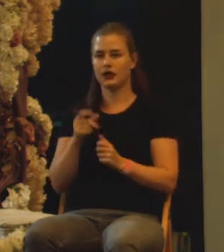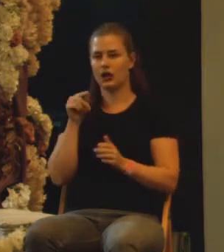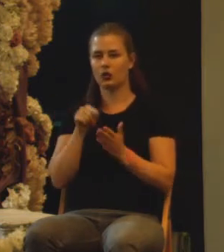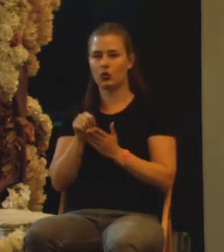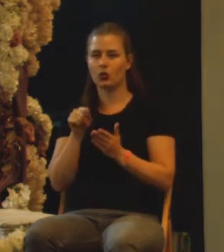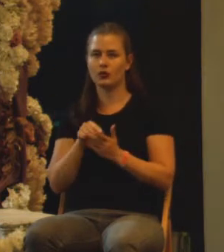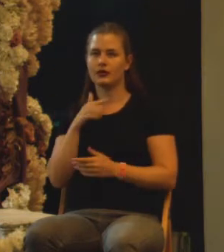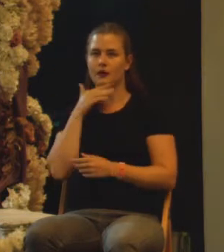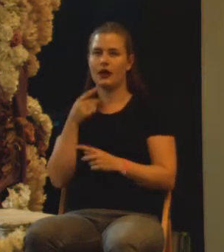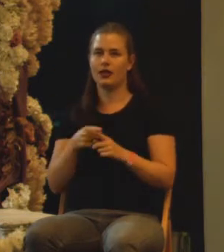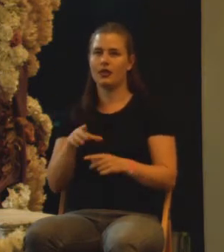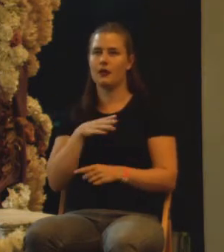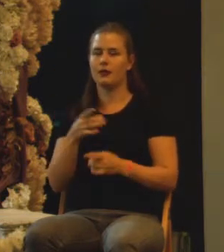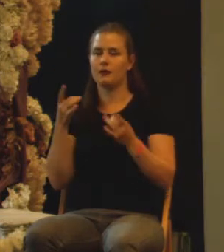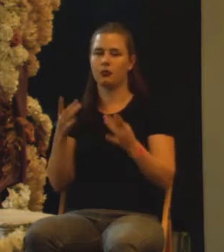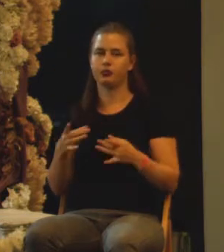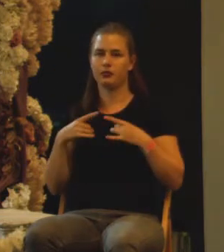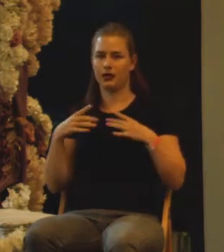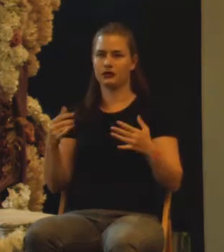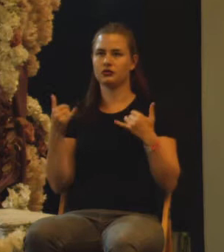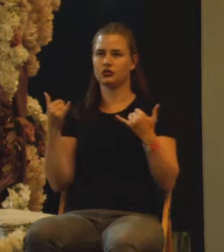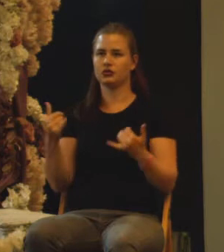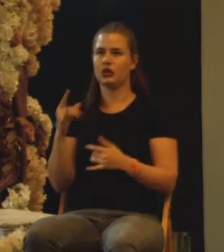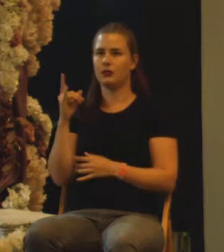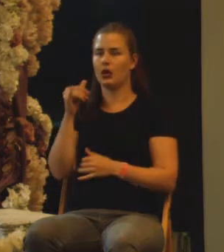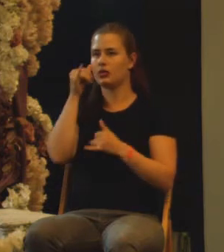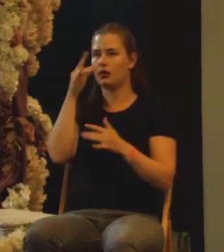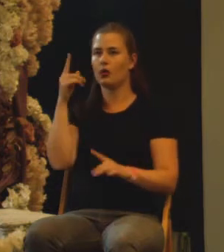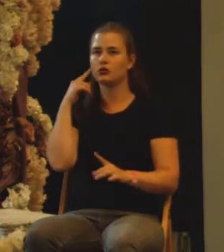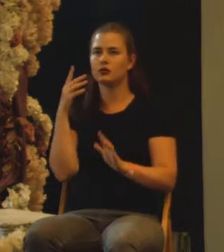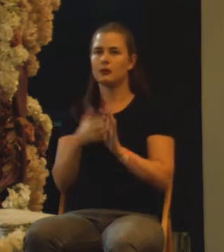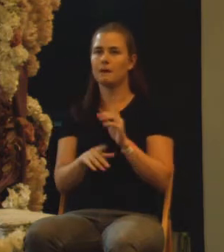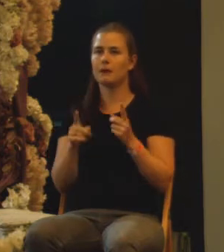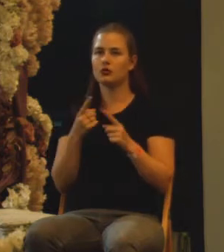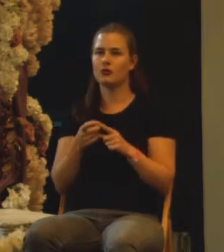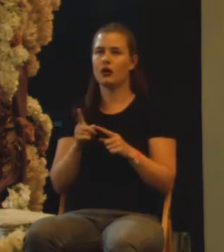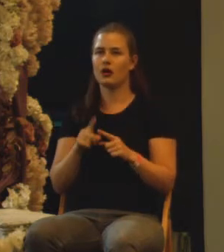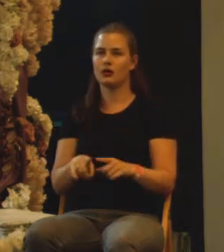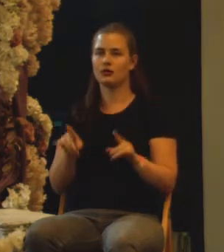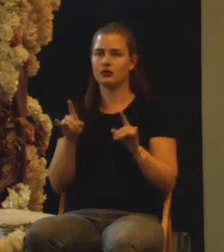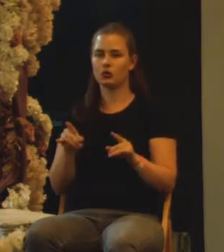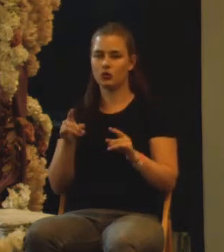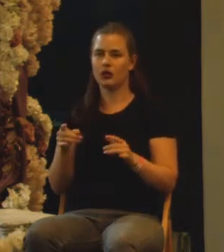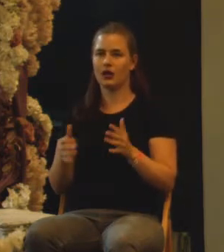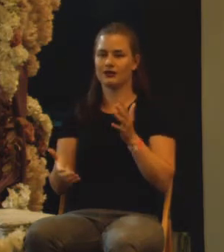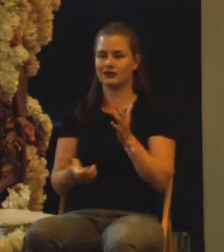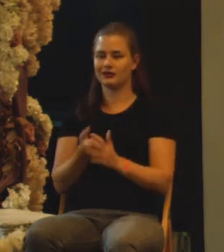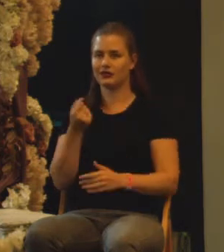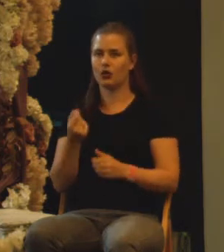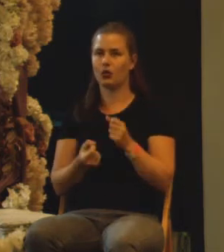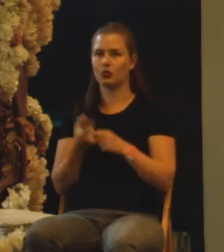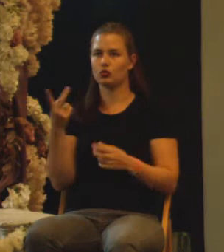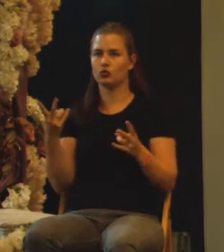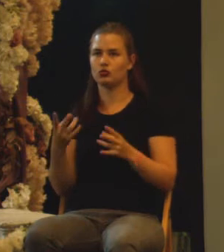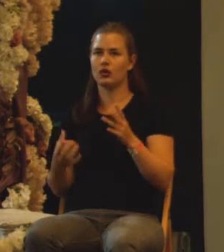что там было. Это был целый праздник. Сейчас ребенок не может понять, почему это типа круто достать. Ну типа откуда ее